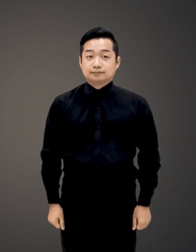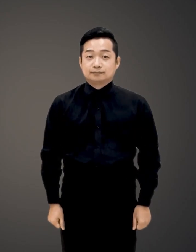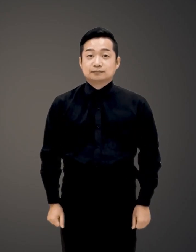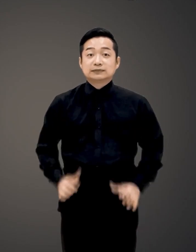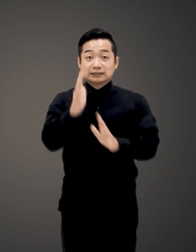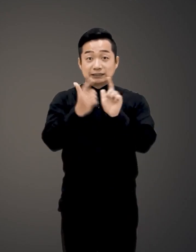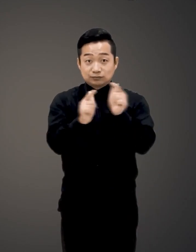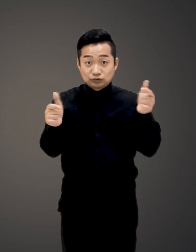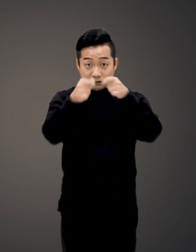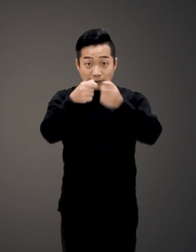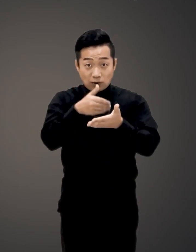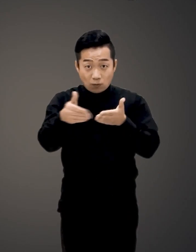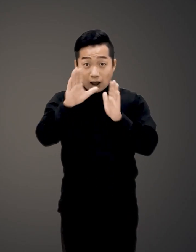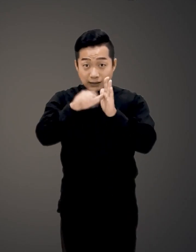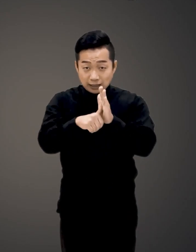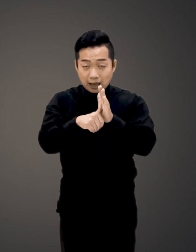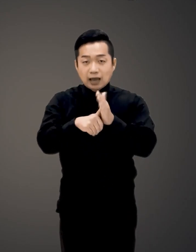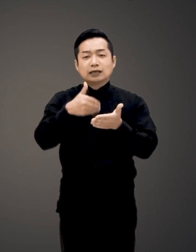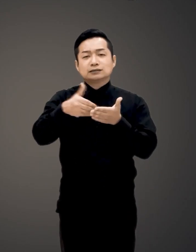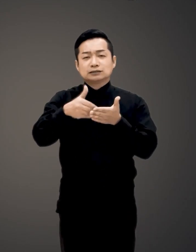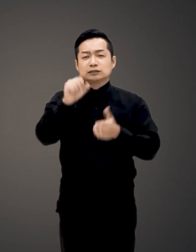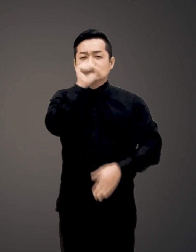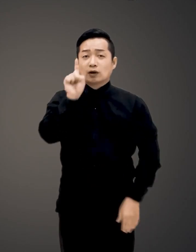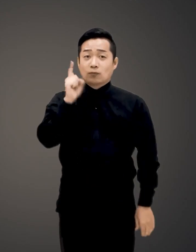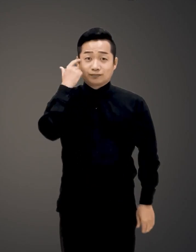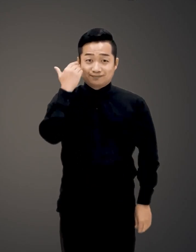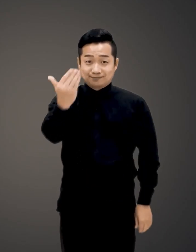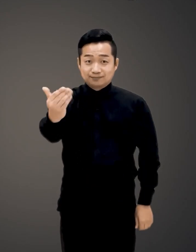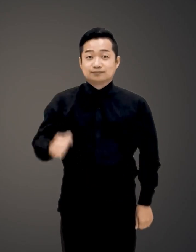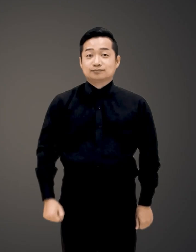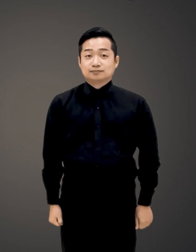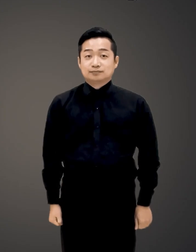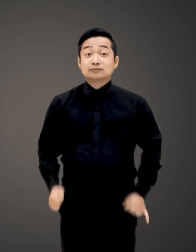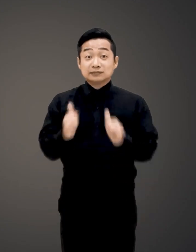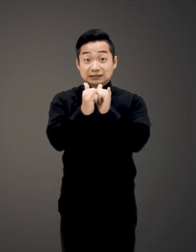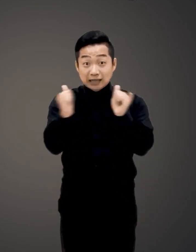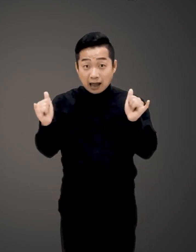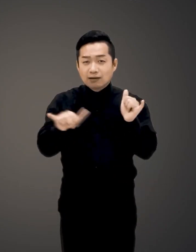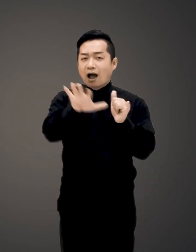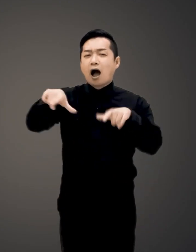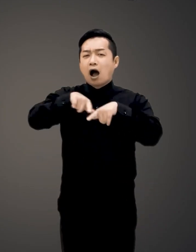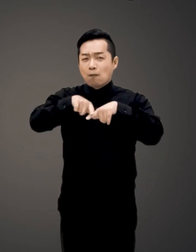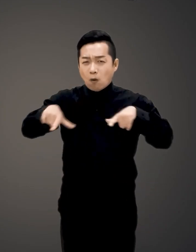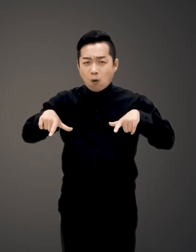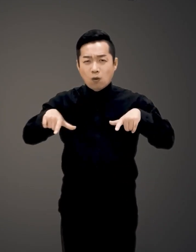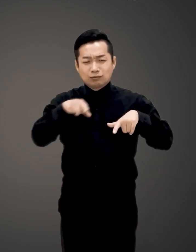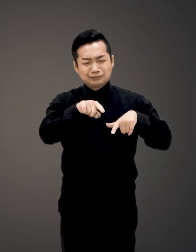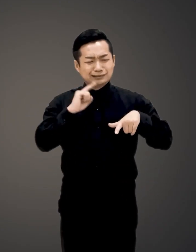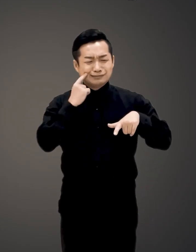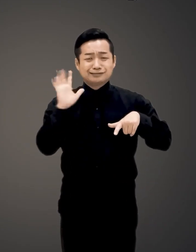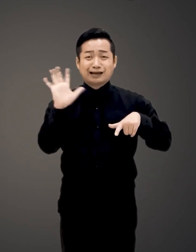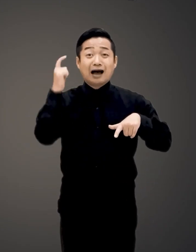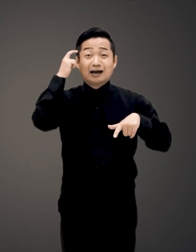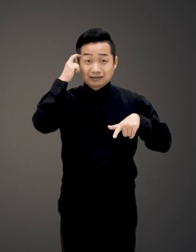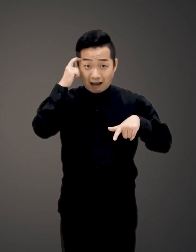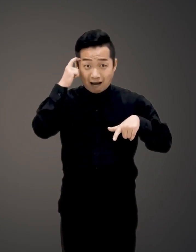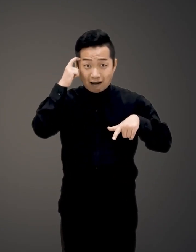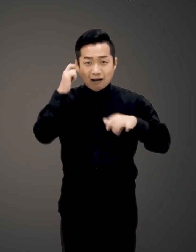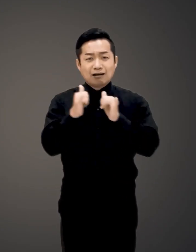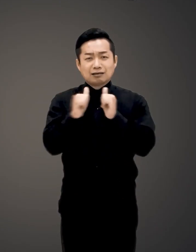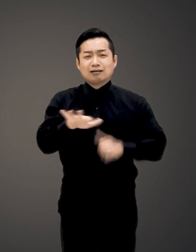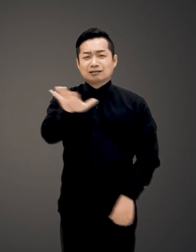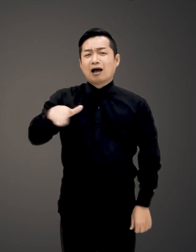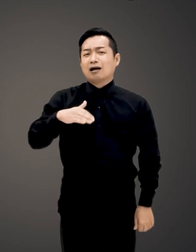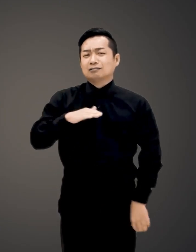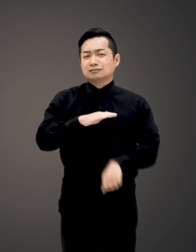돼요. 식물 세밀화를 그리면서 좋았던 점. 또 사람들이 보통은 예쁘지 않다고 생각하는